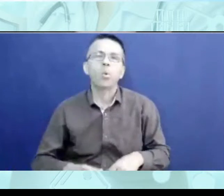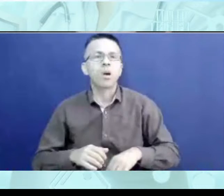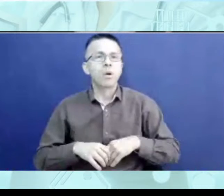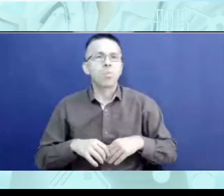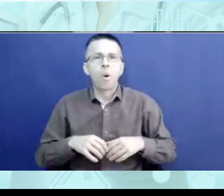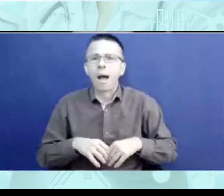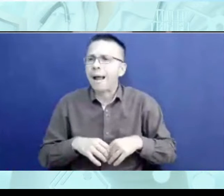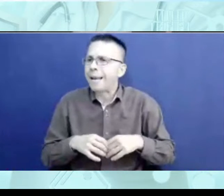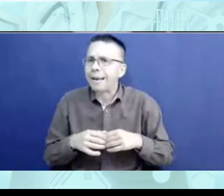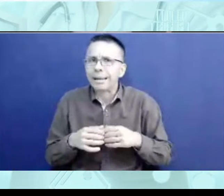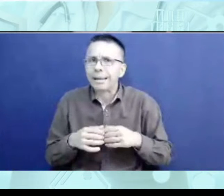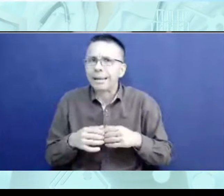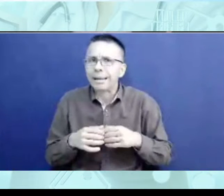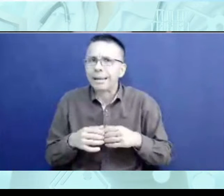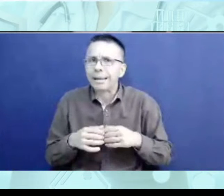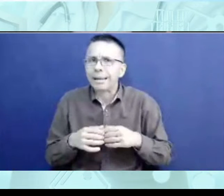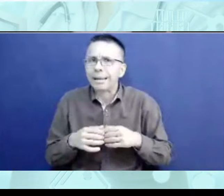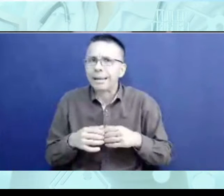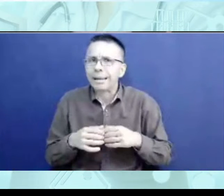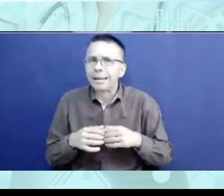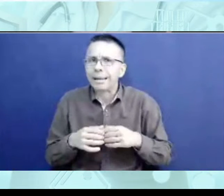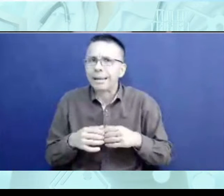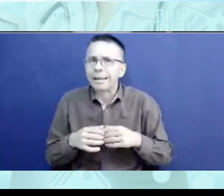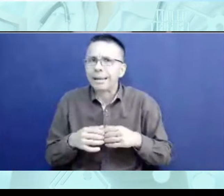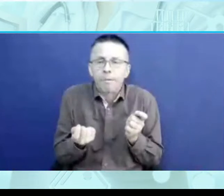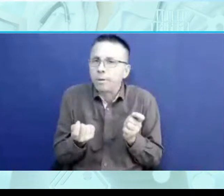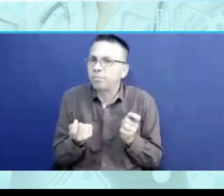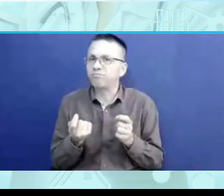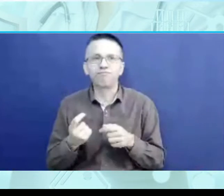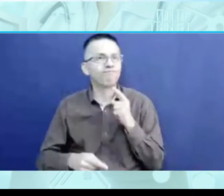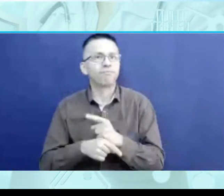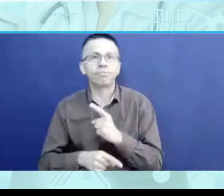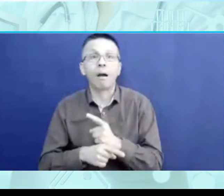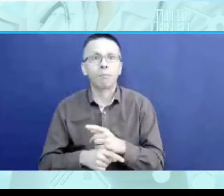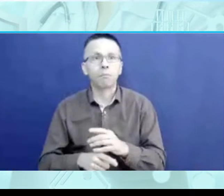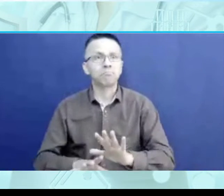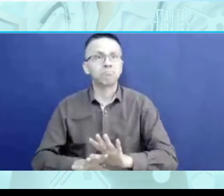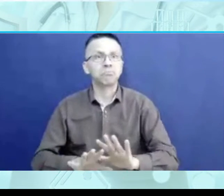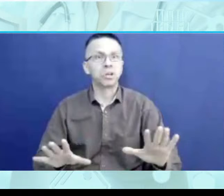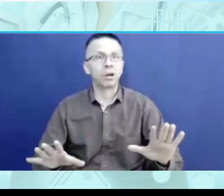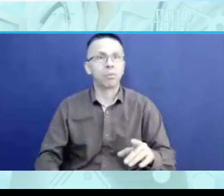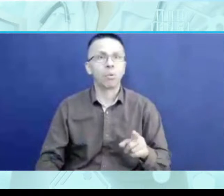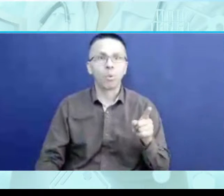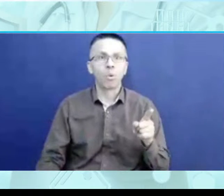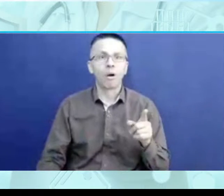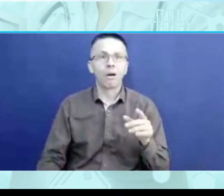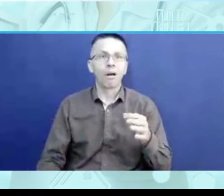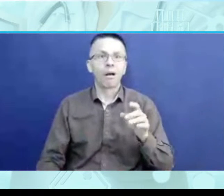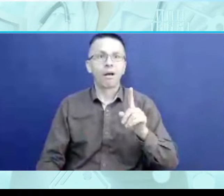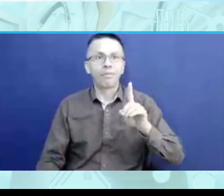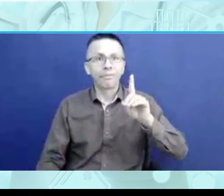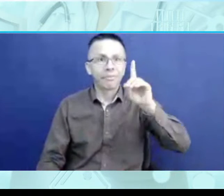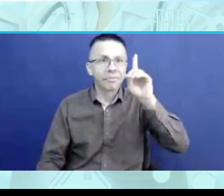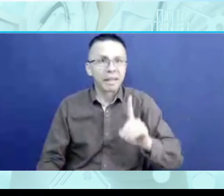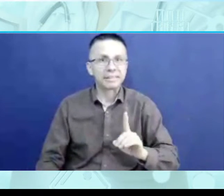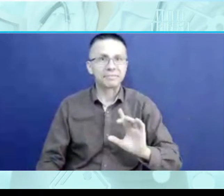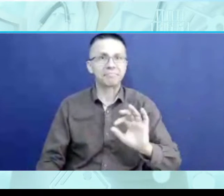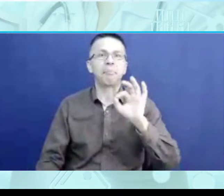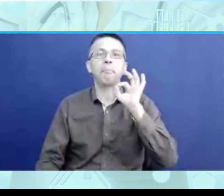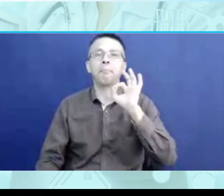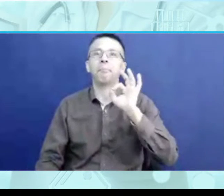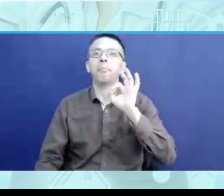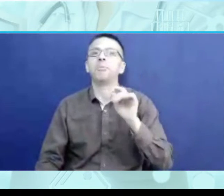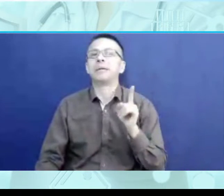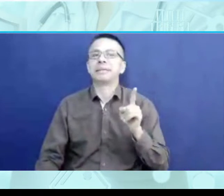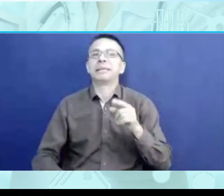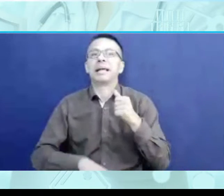pocos recursos, pero lo vamos a empezar a realizar. Y pienso que ha sido una decisión bastante acertada la que ha tomado